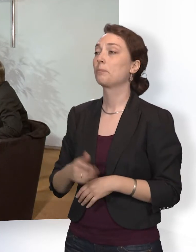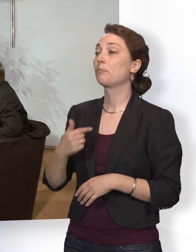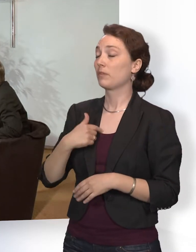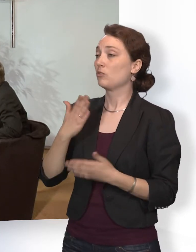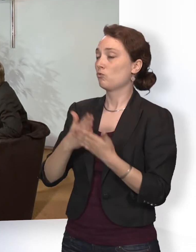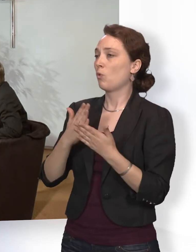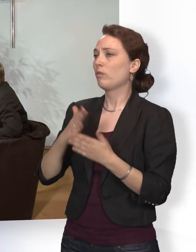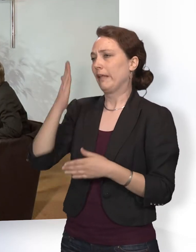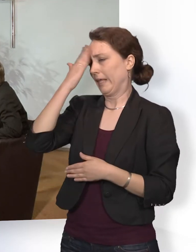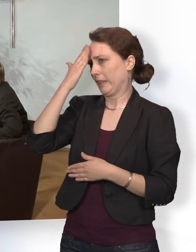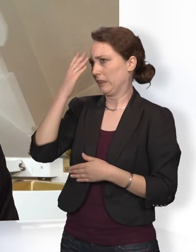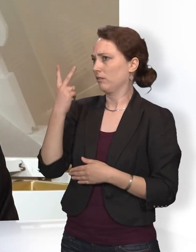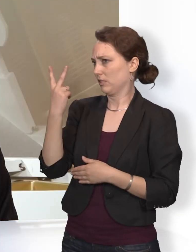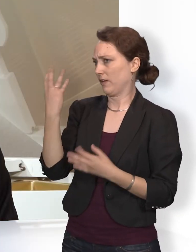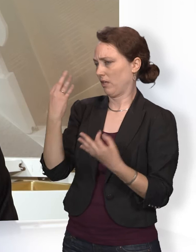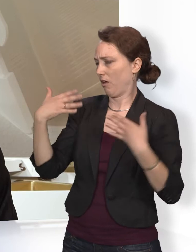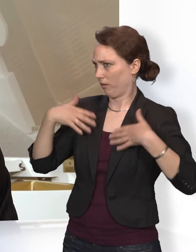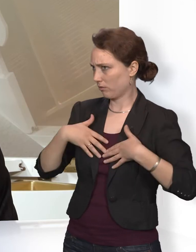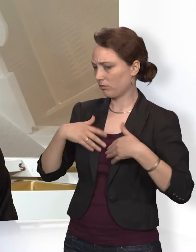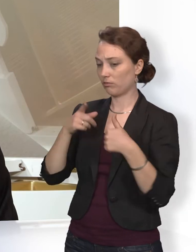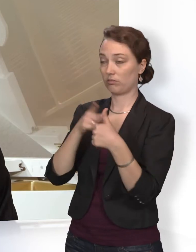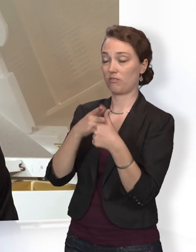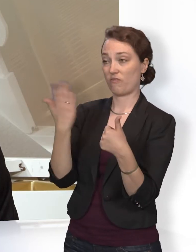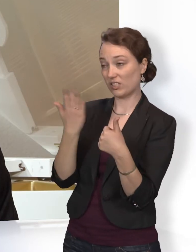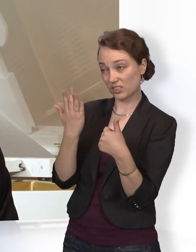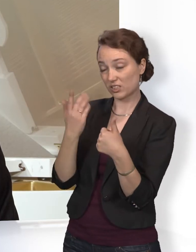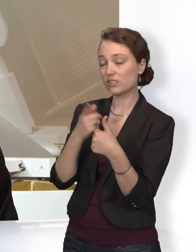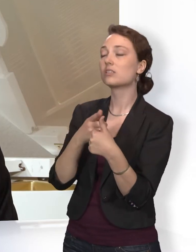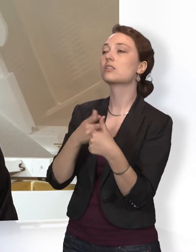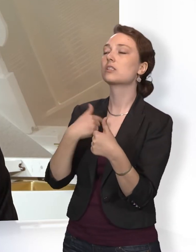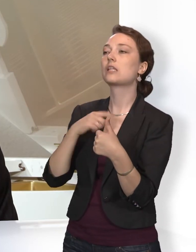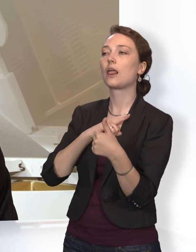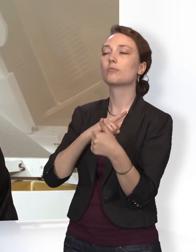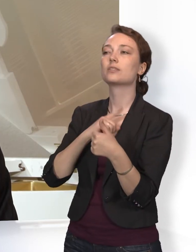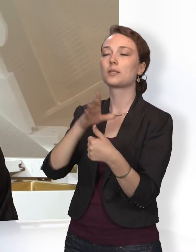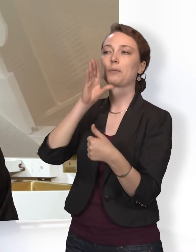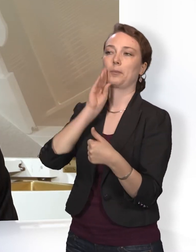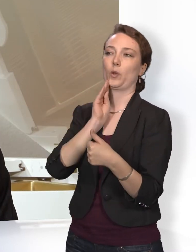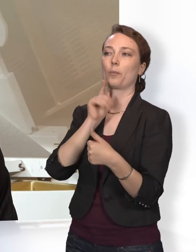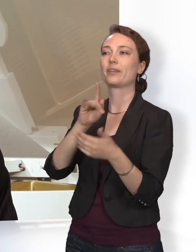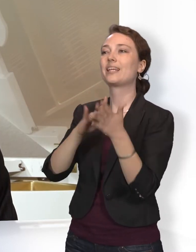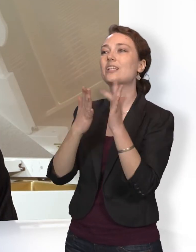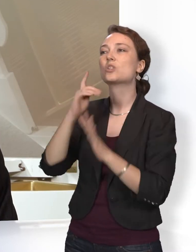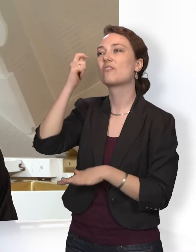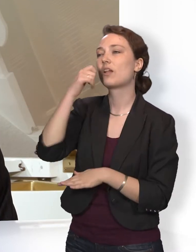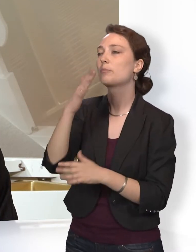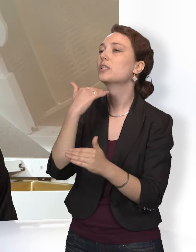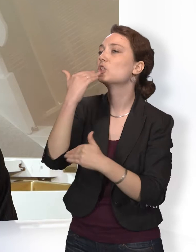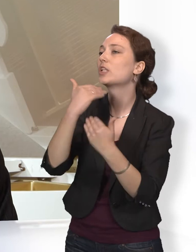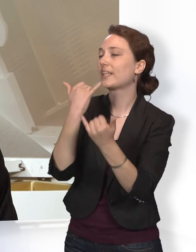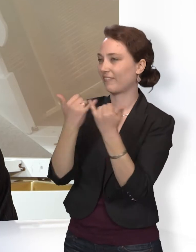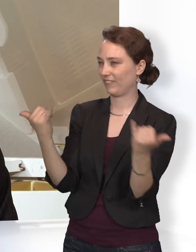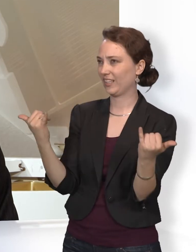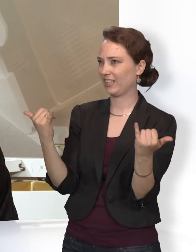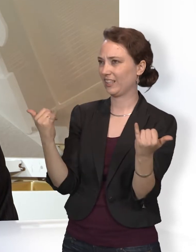Vorkenntnisse aus zwei Richtungen. Einmal, dass ich mitbekommen hatte, die Geschichte des Jesusfilms, die